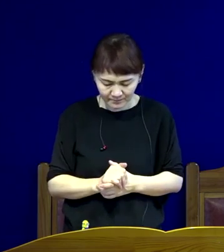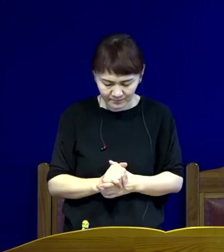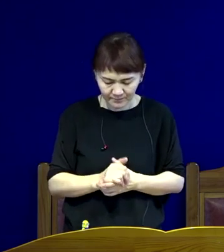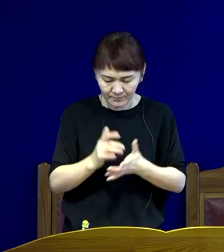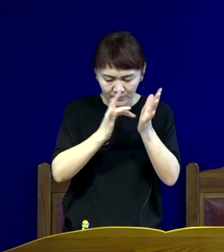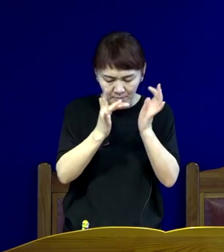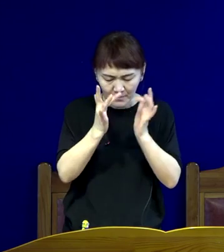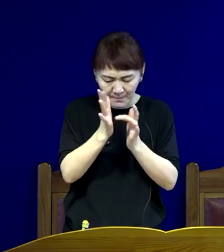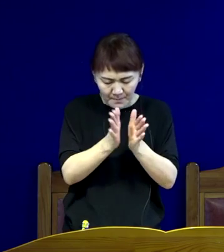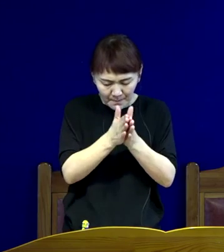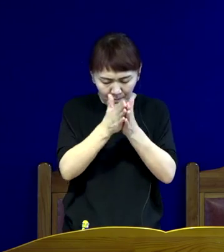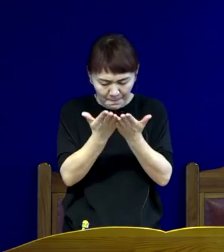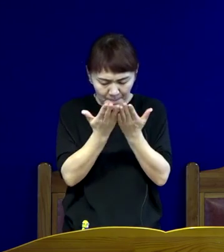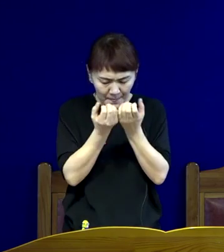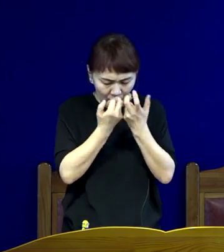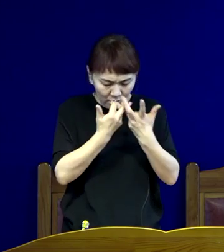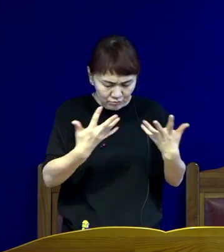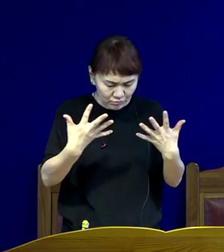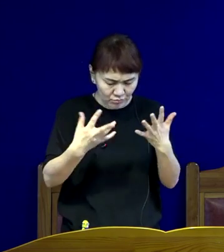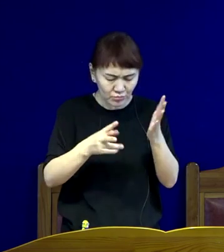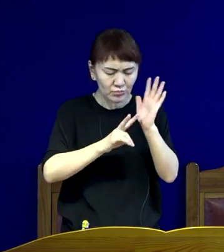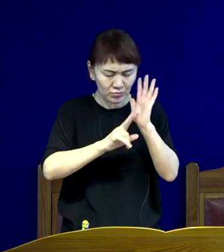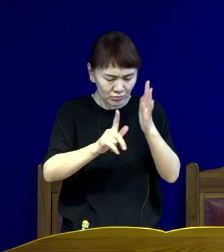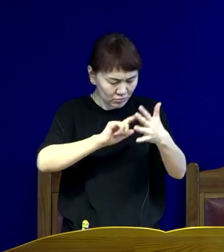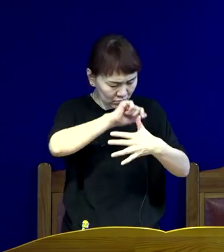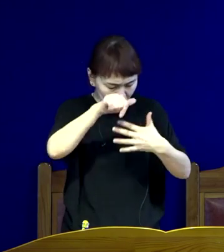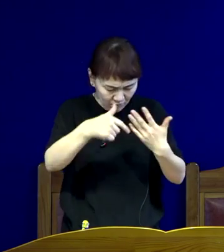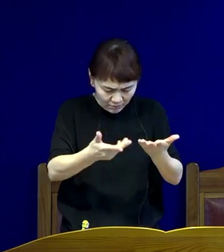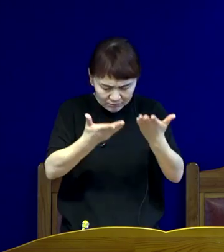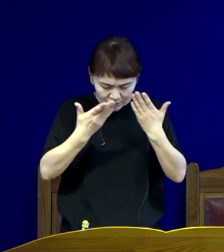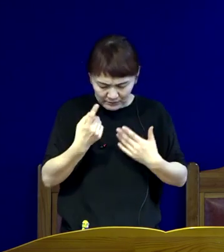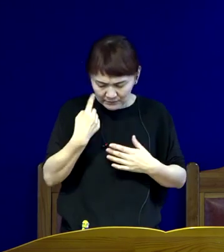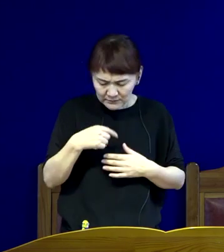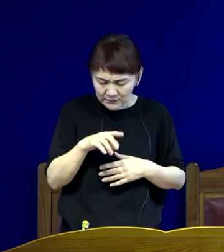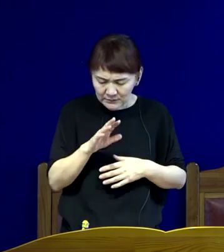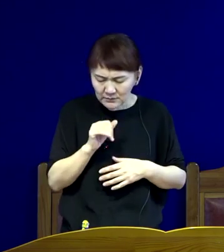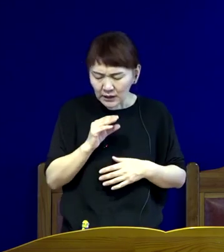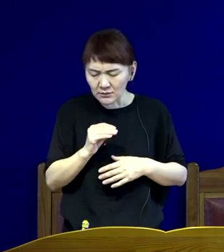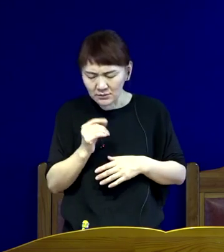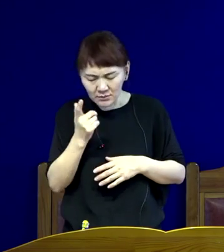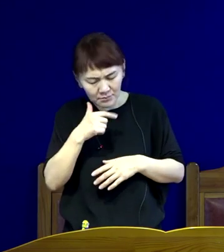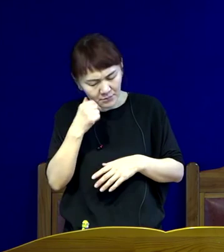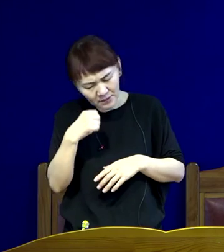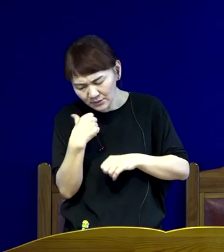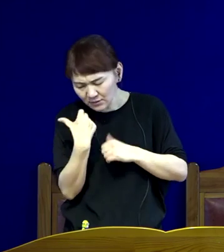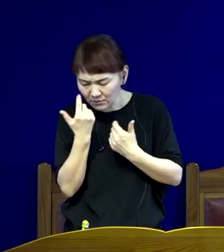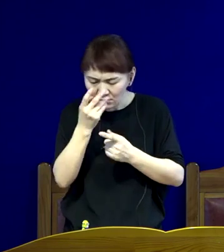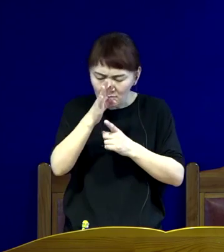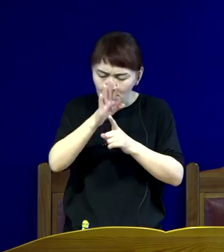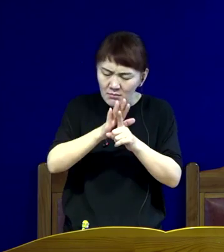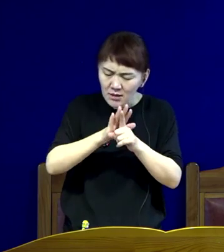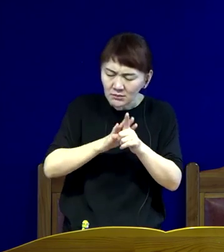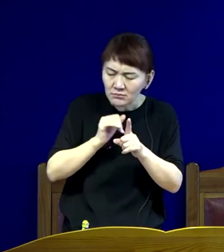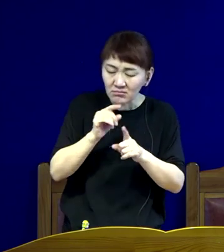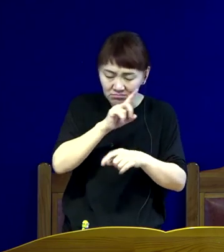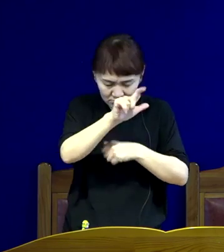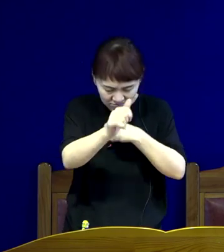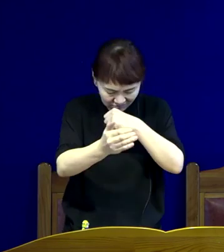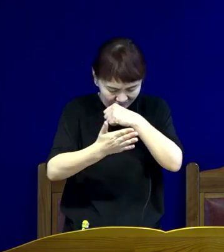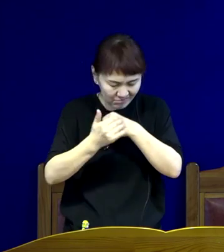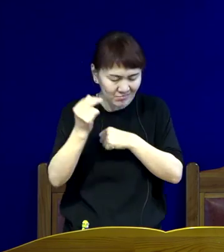Библийн олон үгээр дамжуулан яавал би биенээ хайрлаж чадах эхнэр нөхөр болох вэ гэдгийг сурлаа. Эхнэр